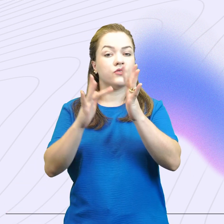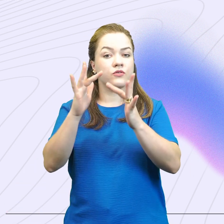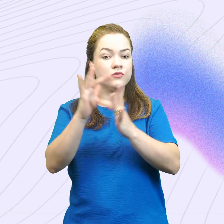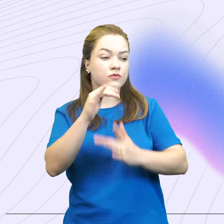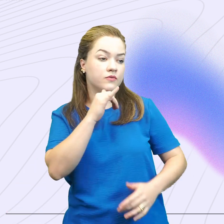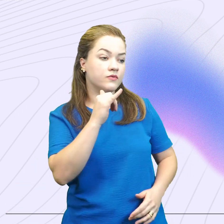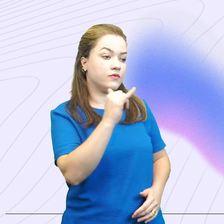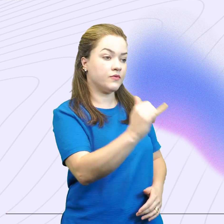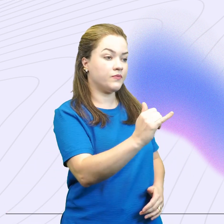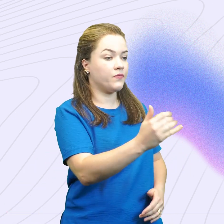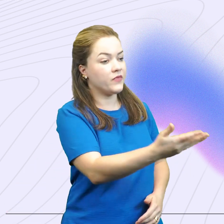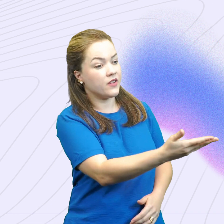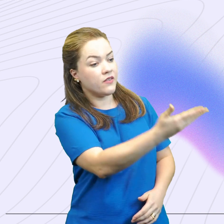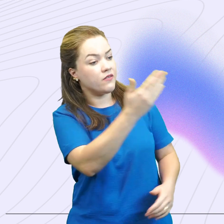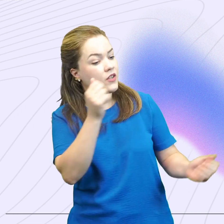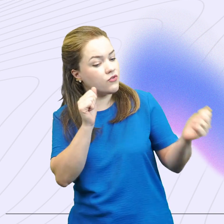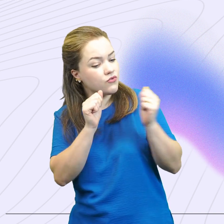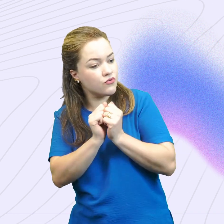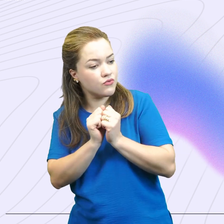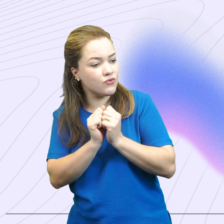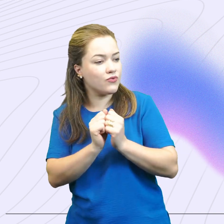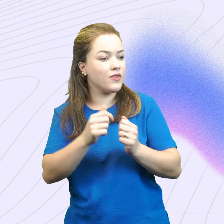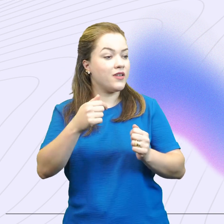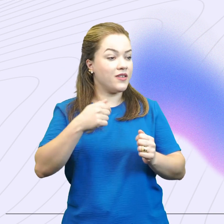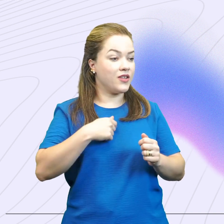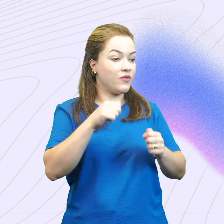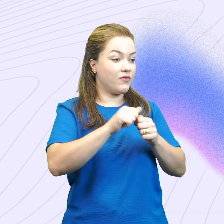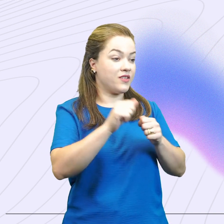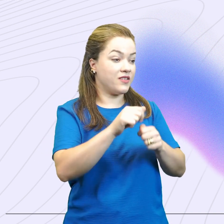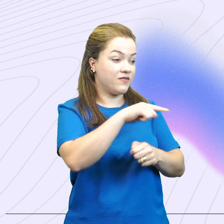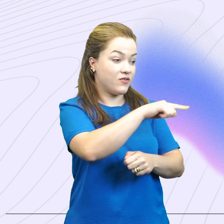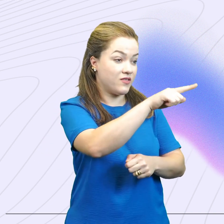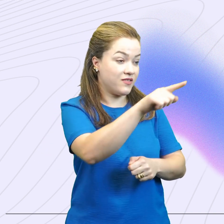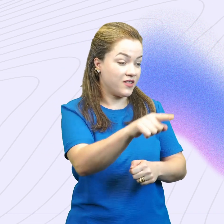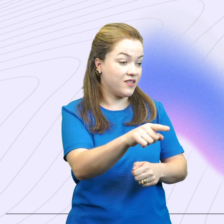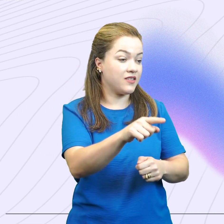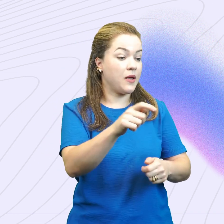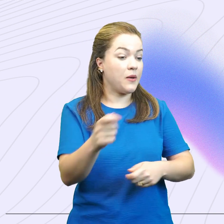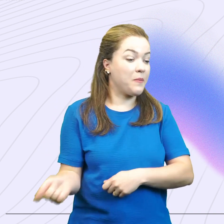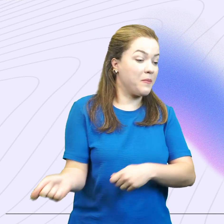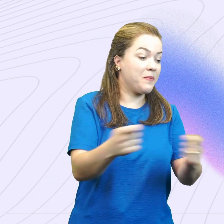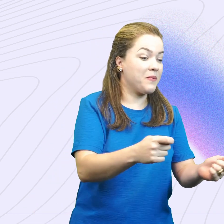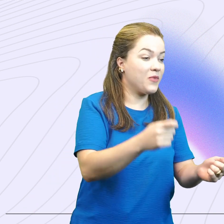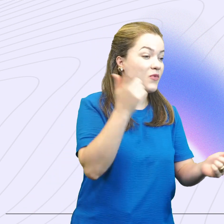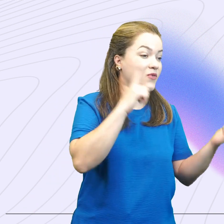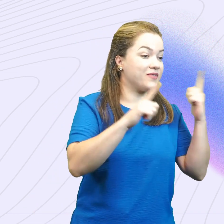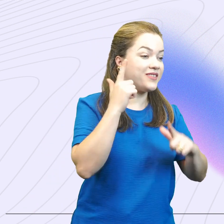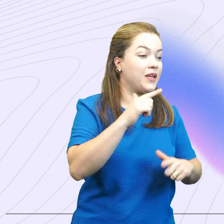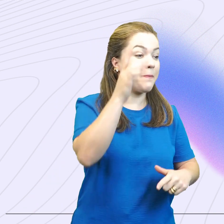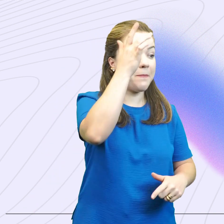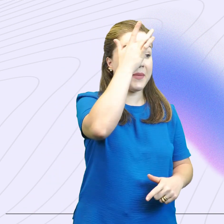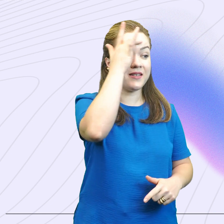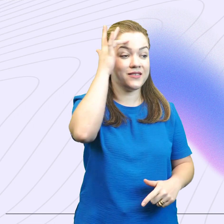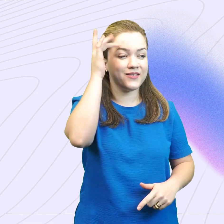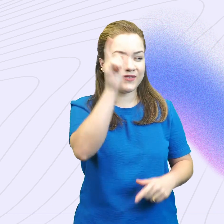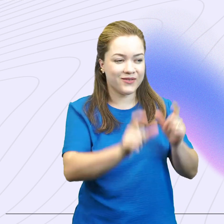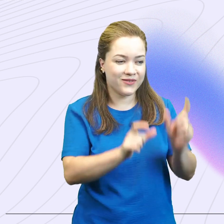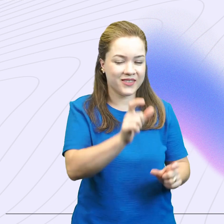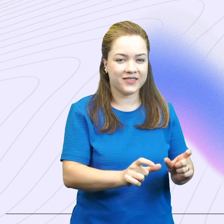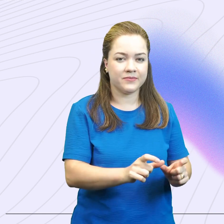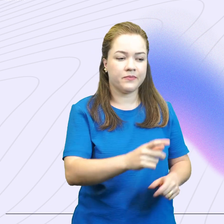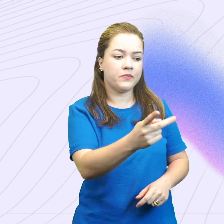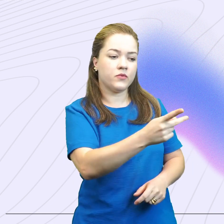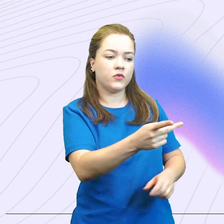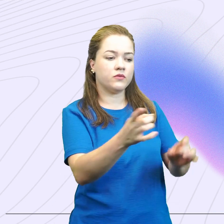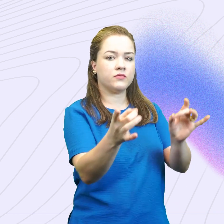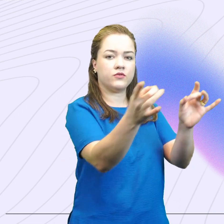lhes disse, venham comigo, e eu os farei pescadores de gente. Então eles deixaram imediatamente as